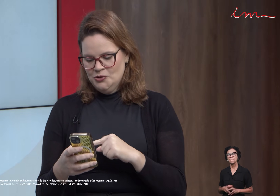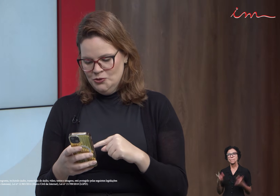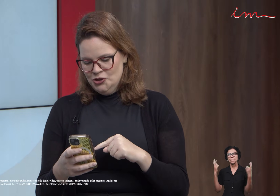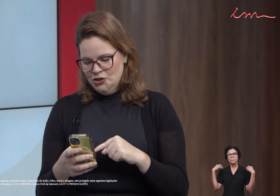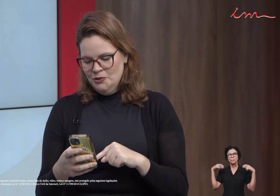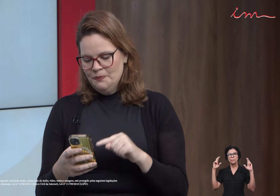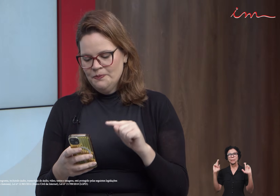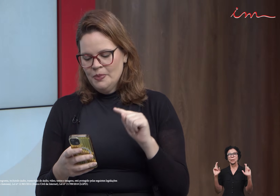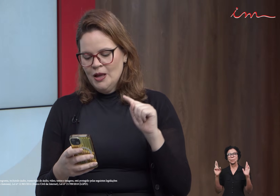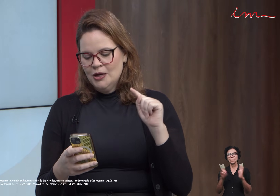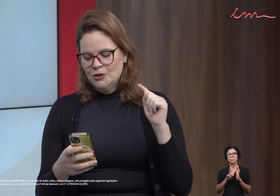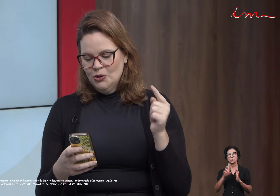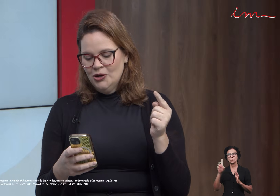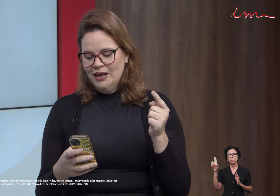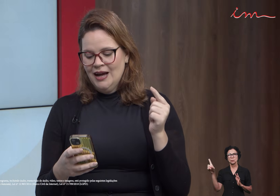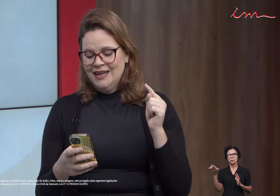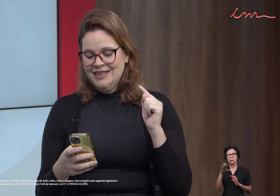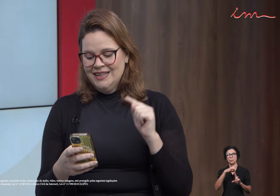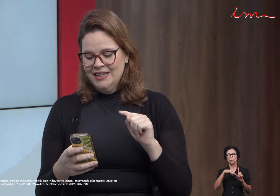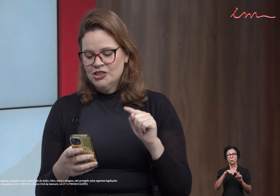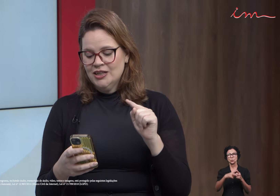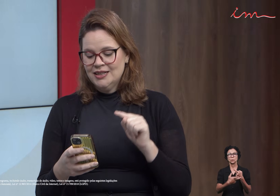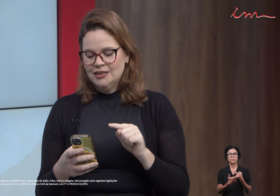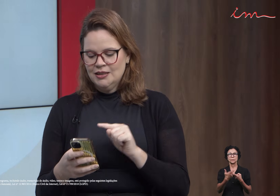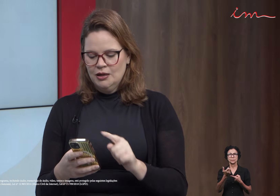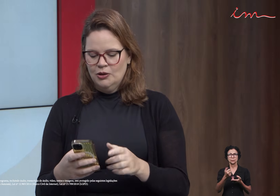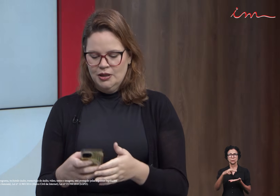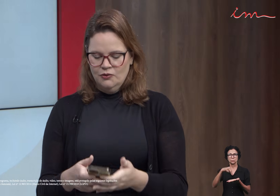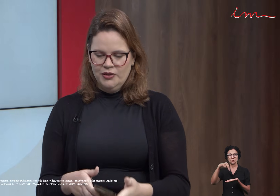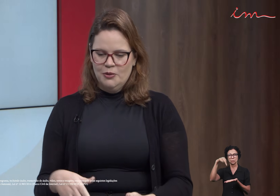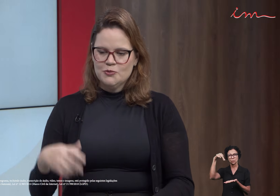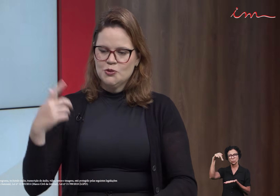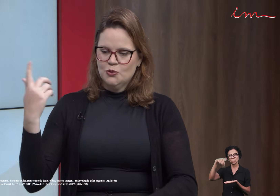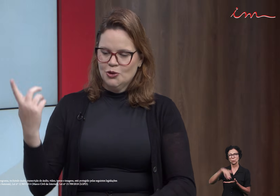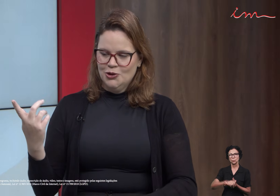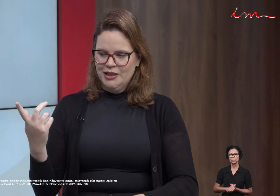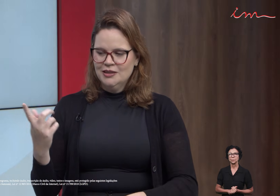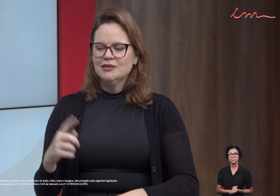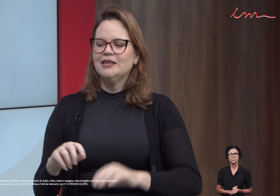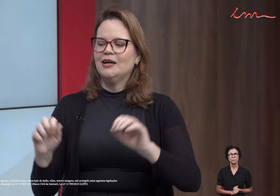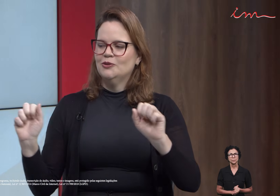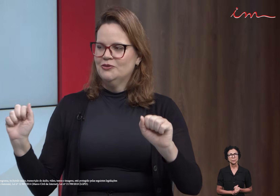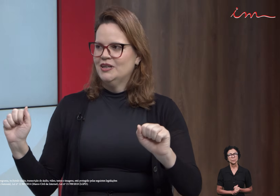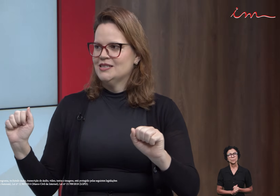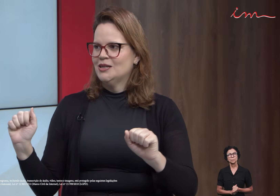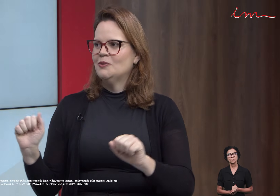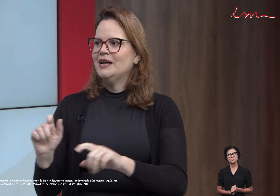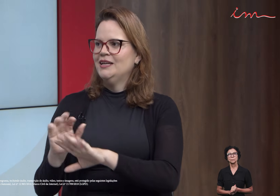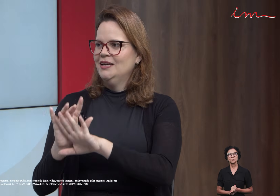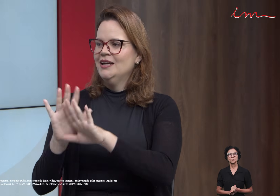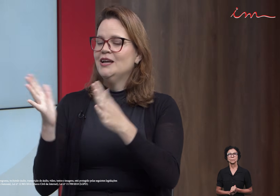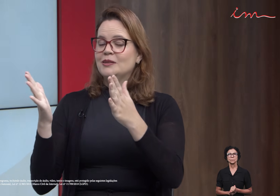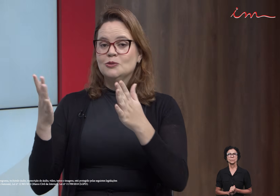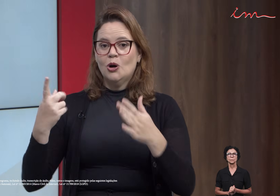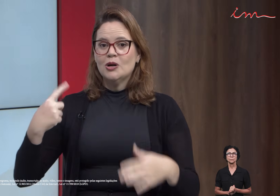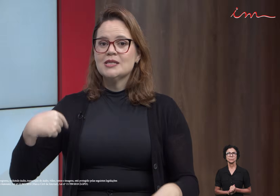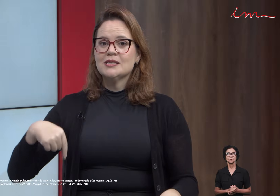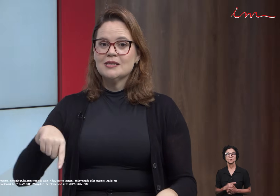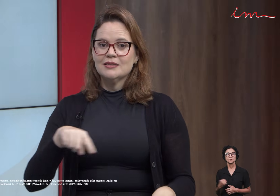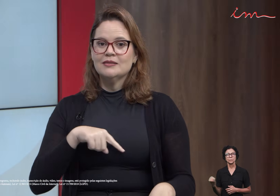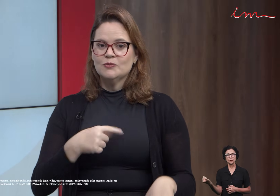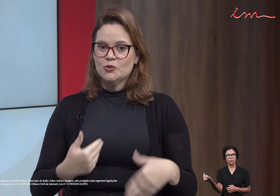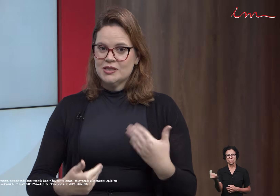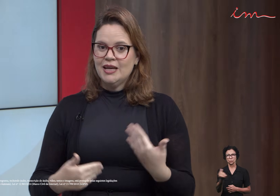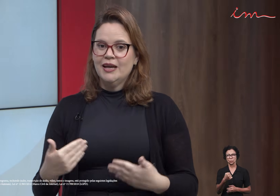morte e ressurgiu, glória, a igreja canta a glória. Então temos um glória, que é a glorificação, aí